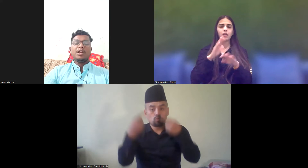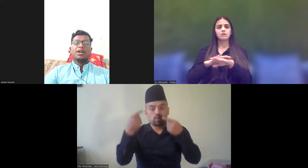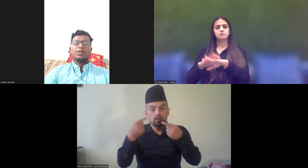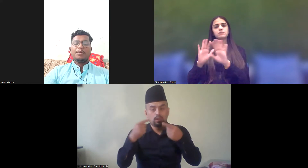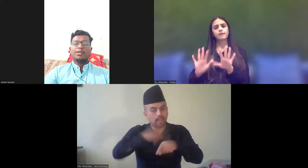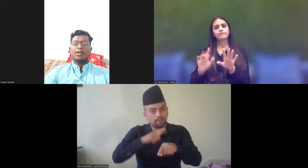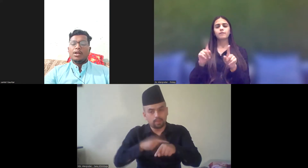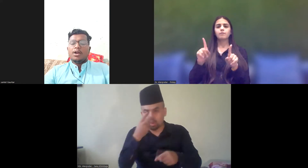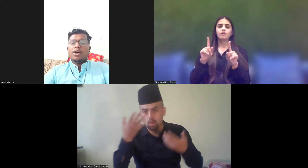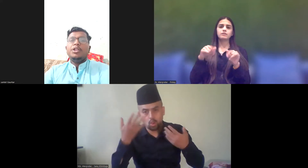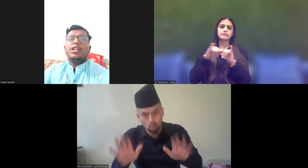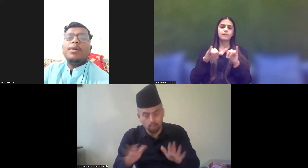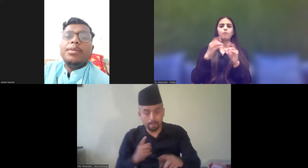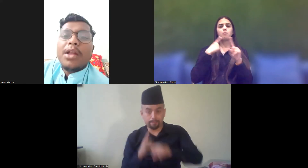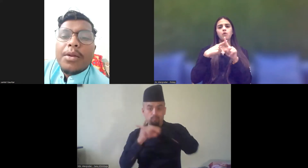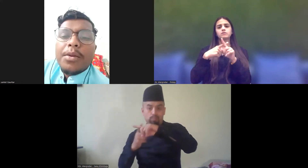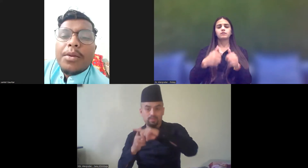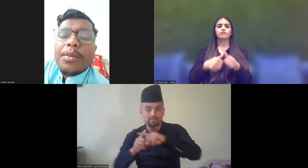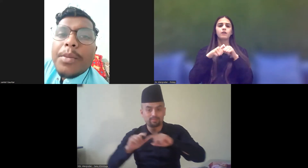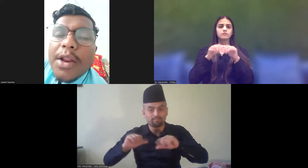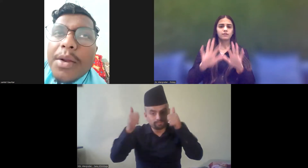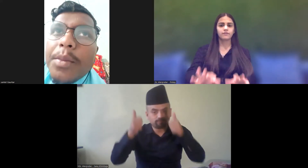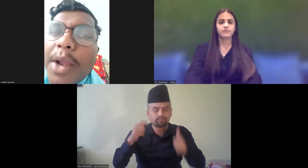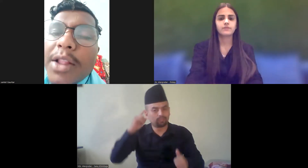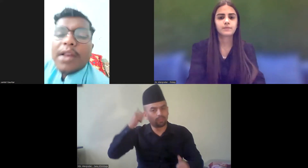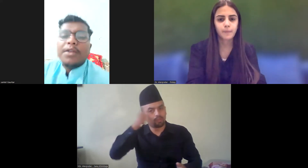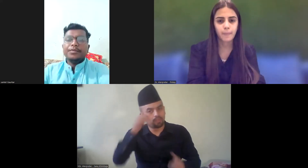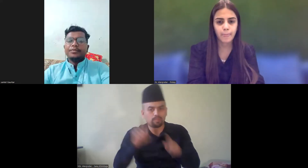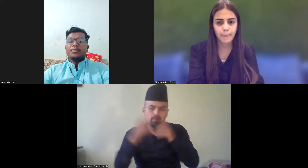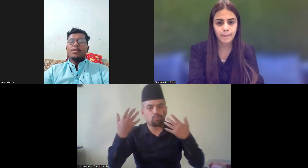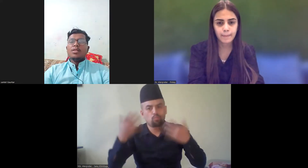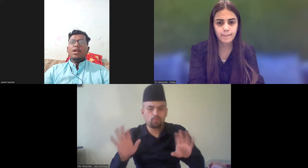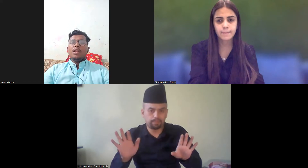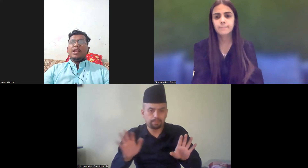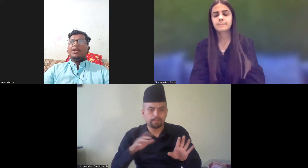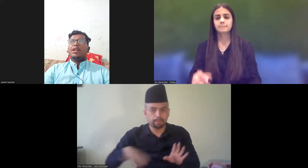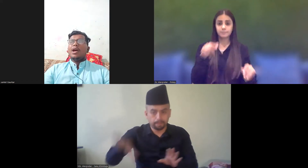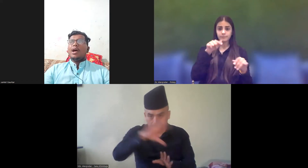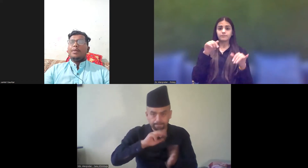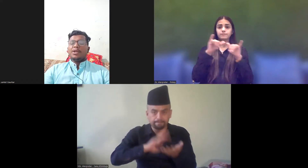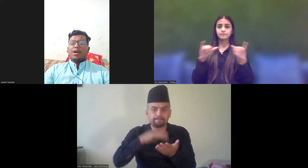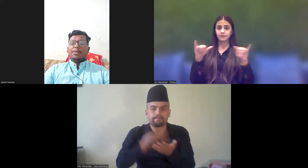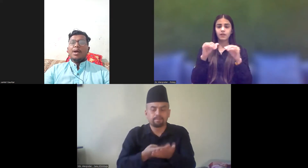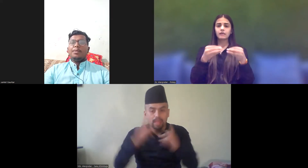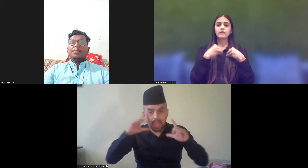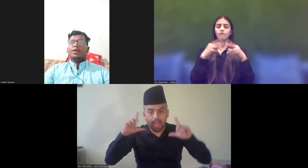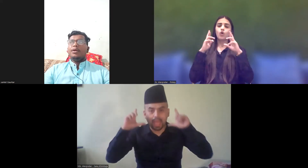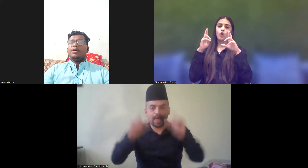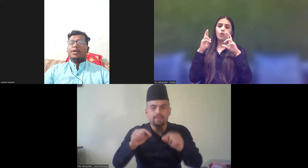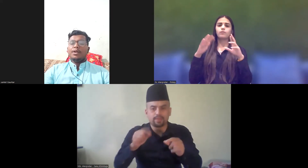अधिकार कर्तव्याबद्दल अधिक जबाबदारपणे माहिती झाली. यानंतर आमच्या गावामध्ये